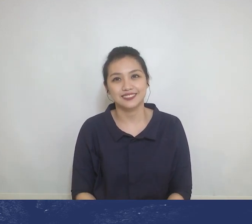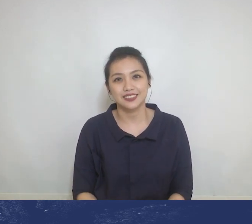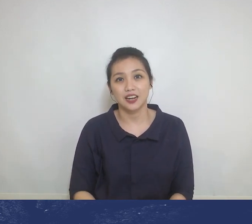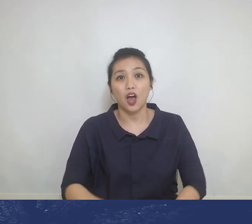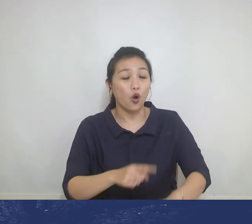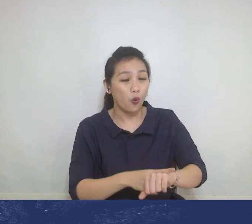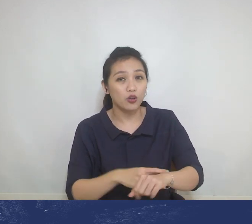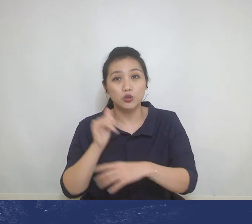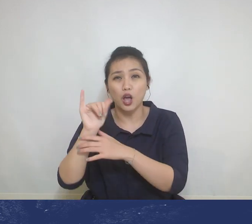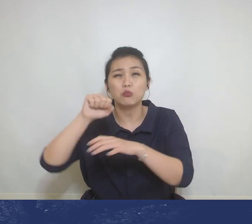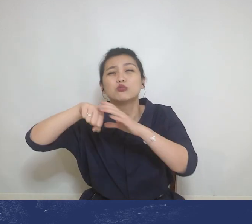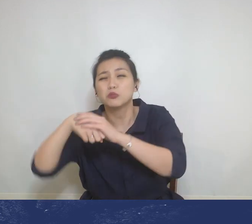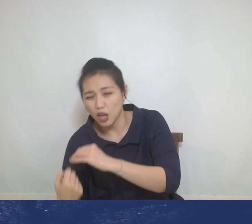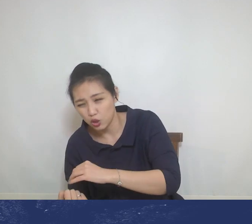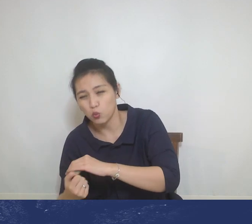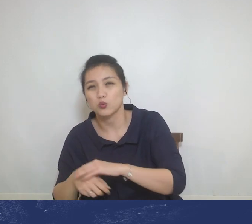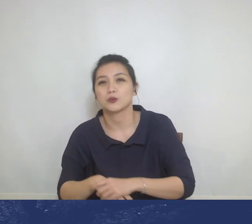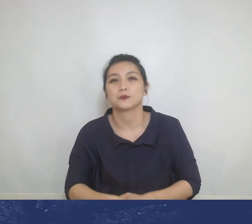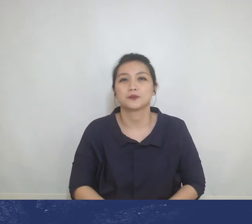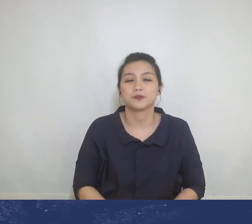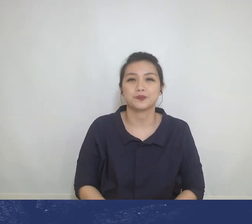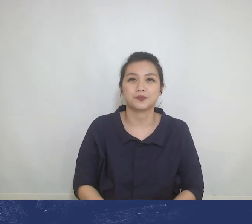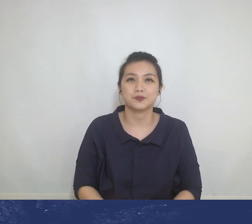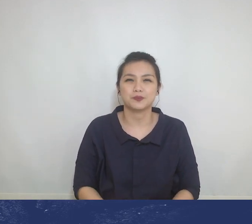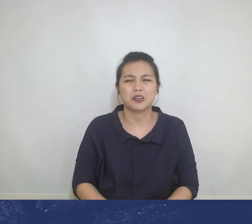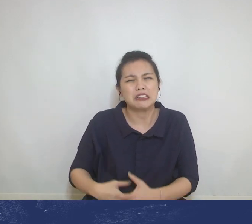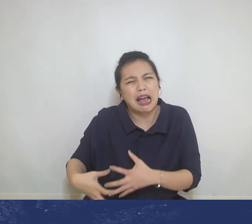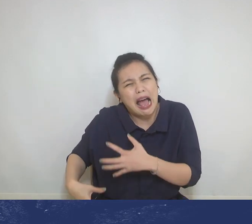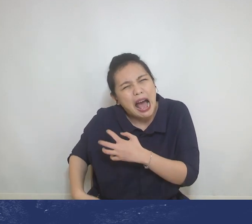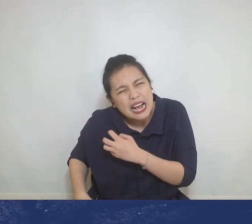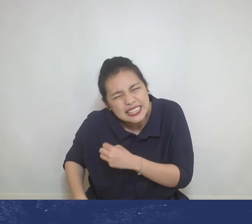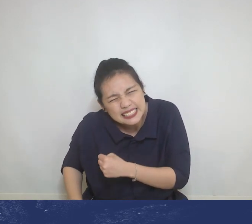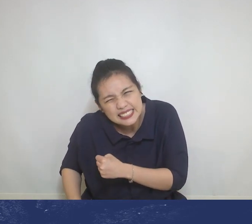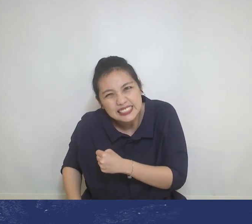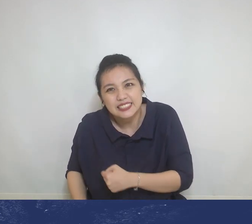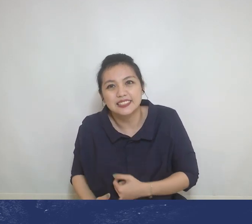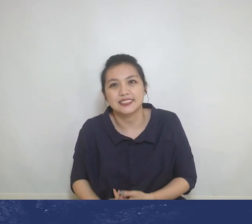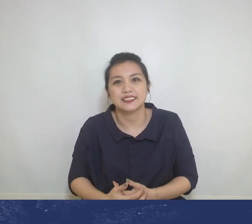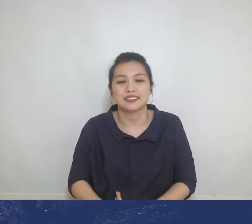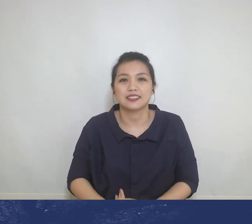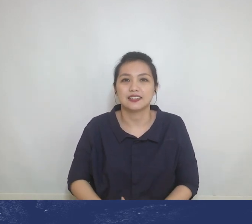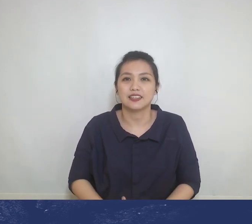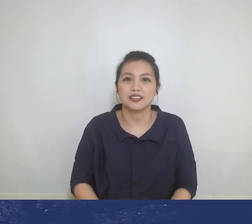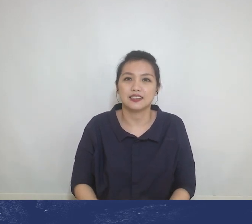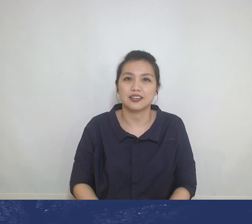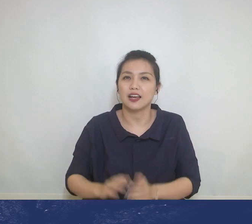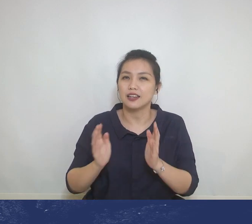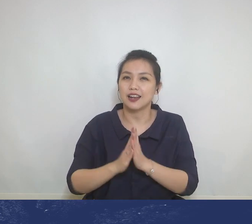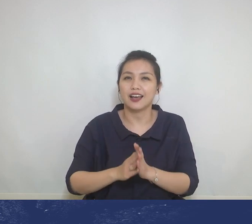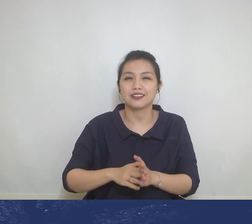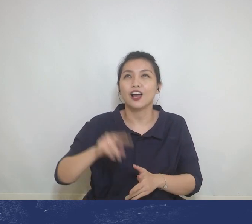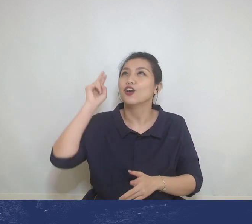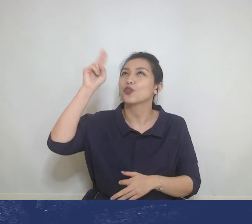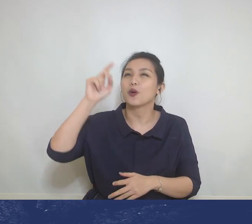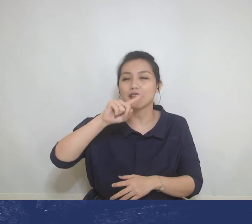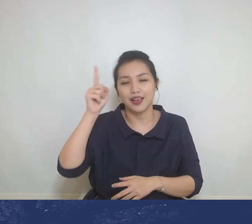Ketika Yakub terplecok, ketika Yakub kesakitan dengan terpleconya, dan